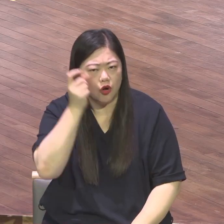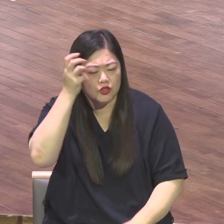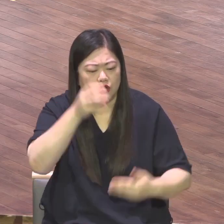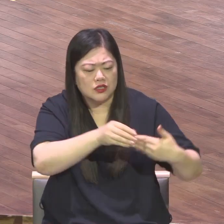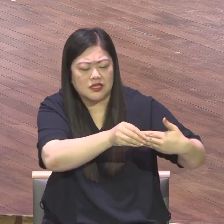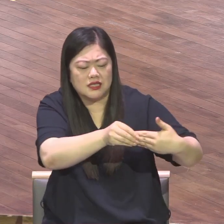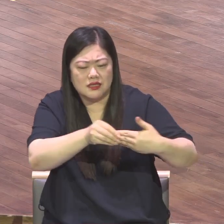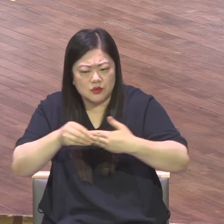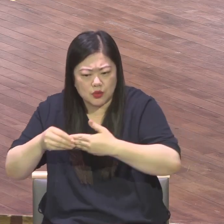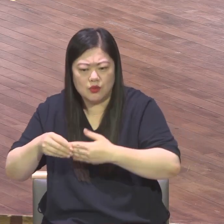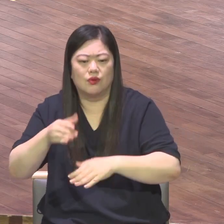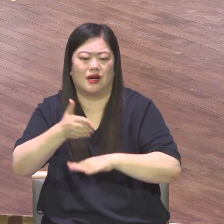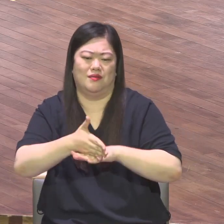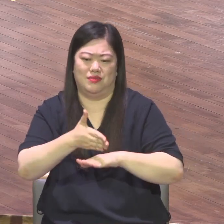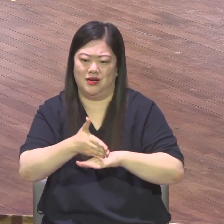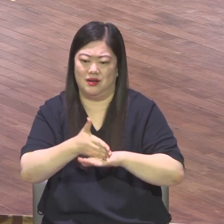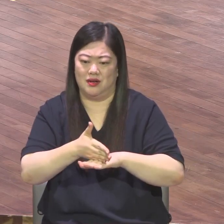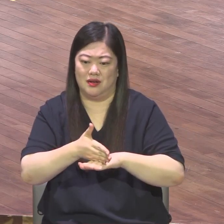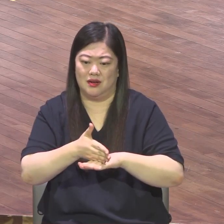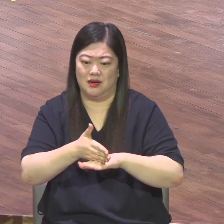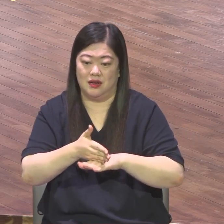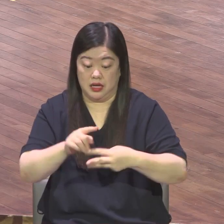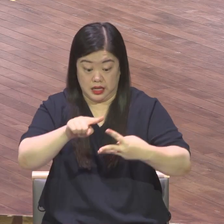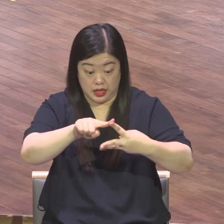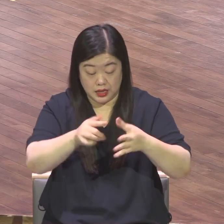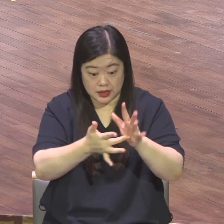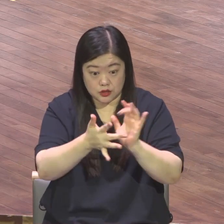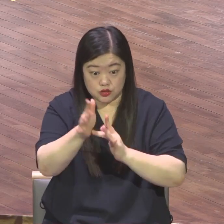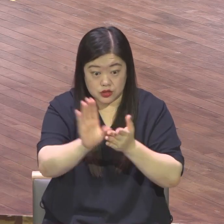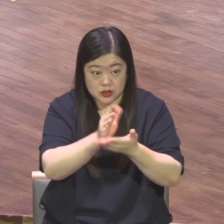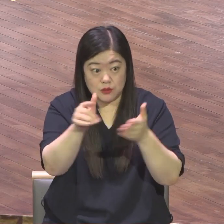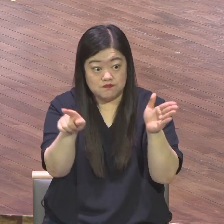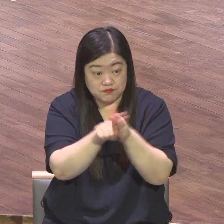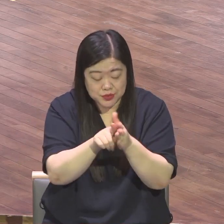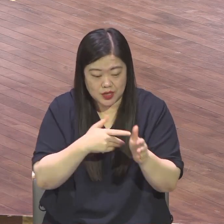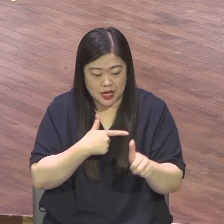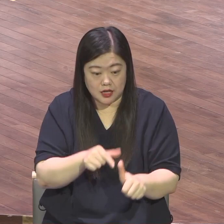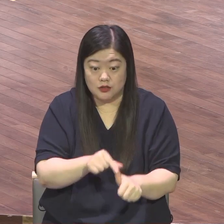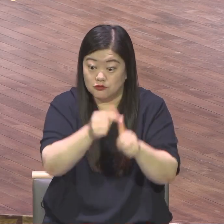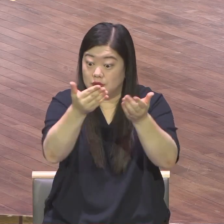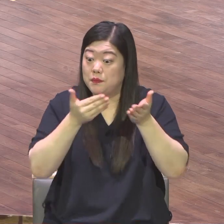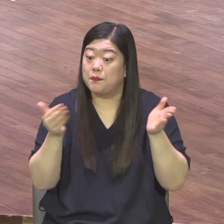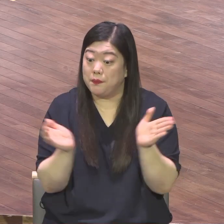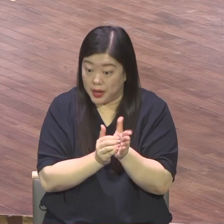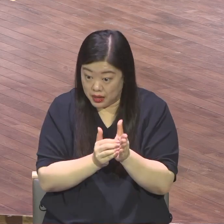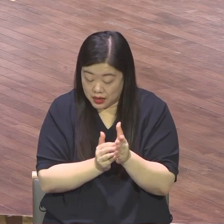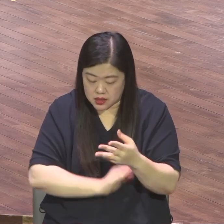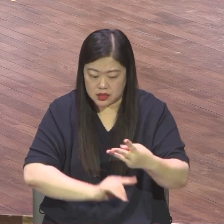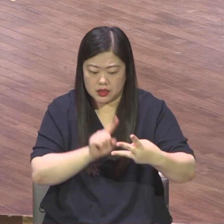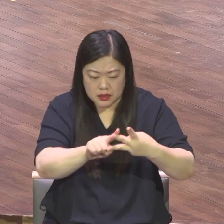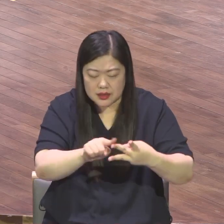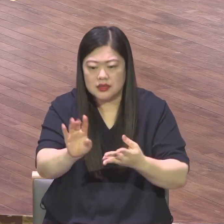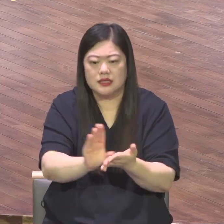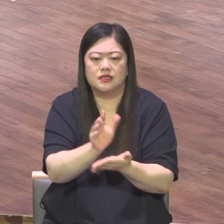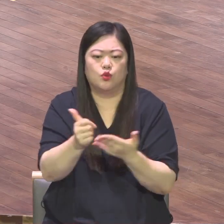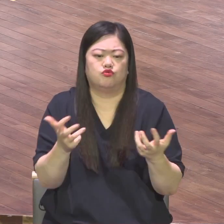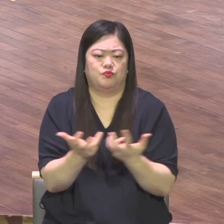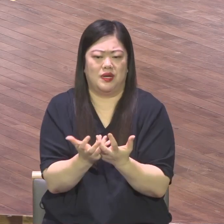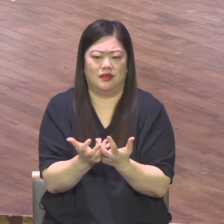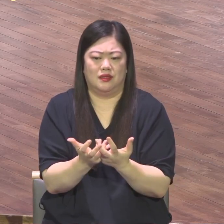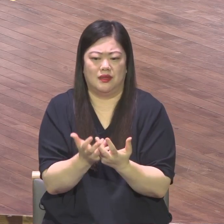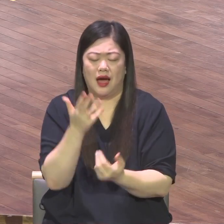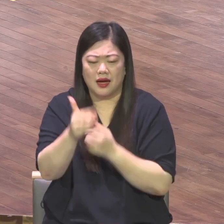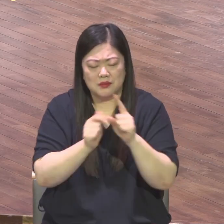이제 구원받고 하나님 나라 배경 가지고 이제는 할 거 하나밖에 없어. 그리스도로 충만하자.